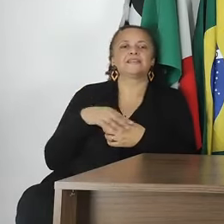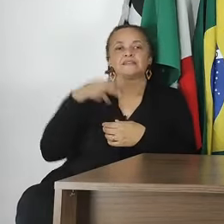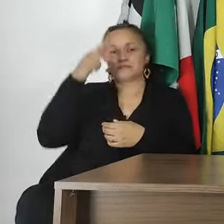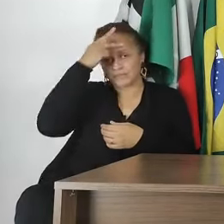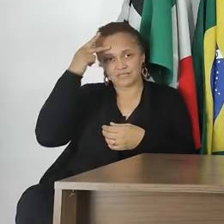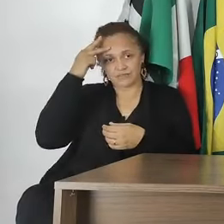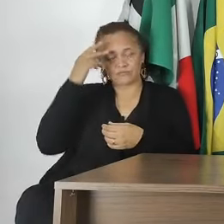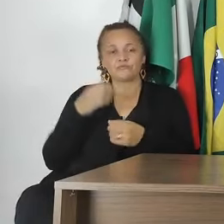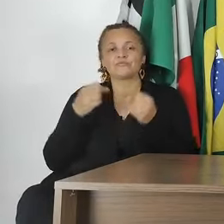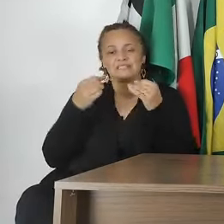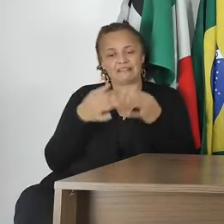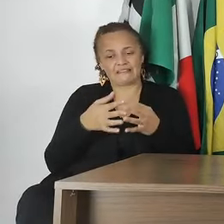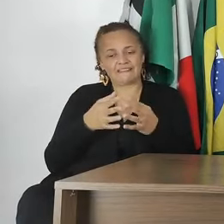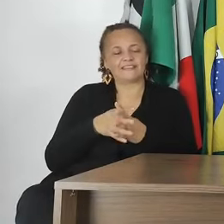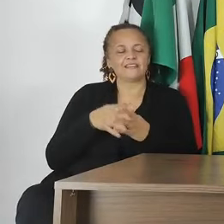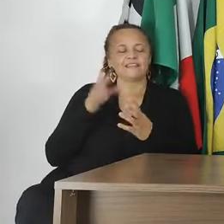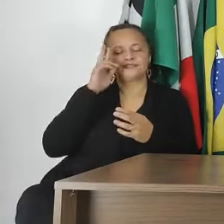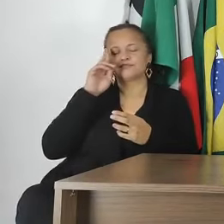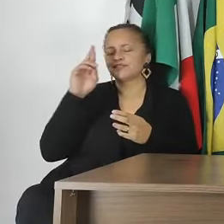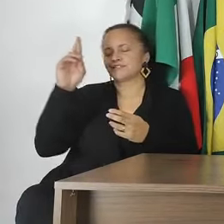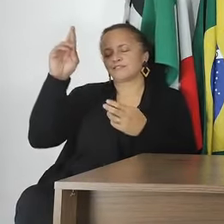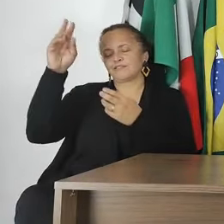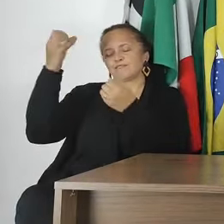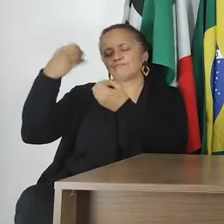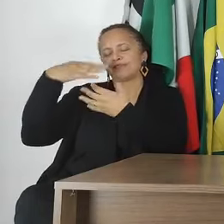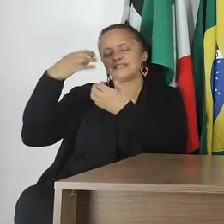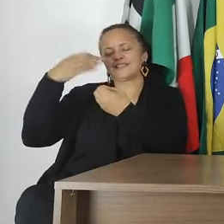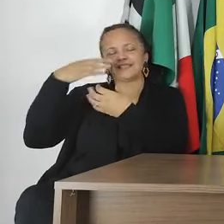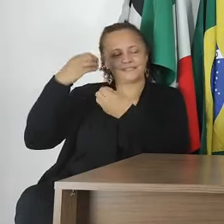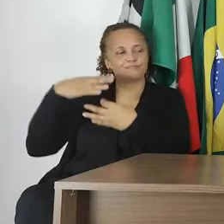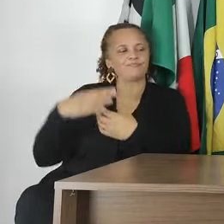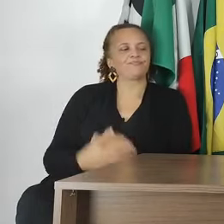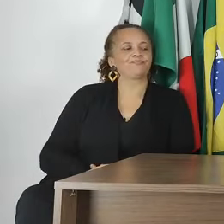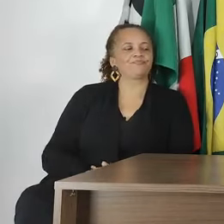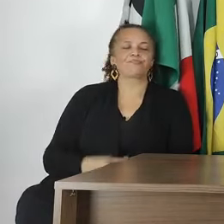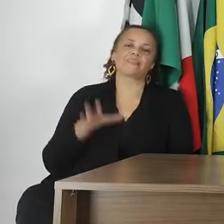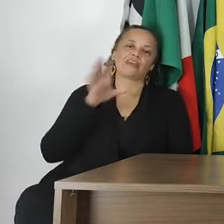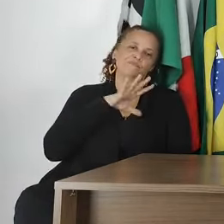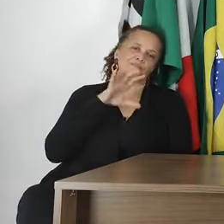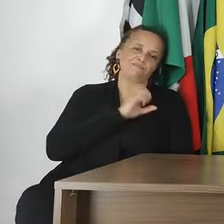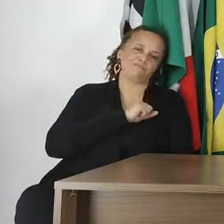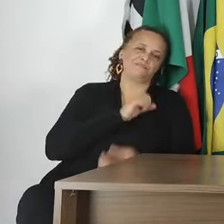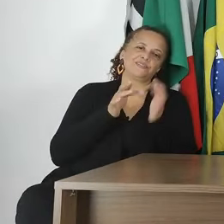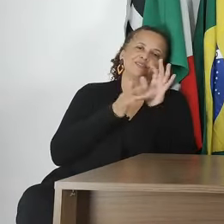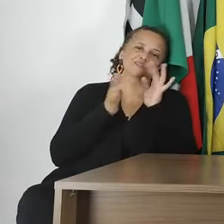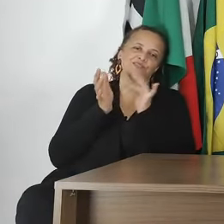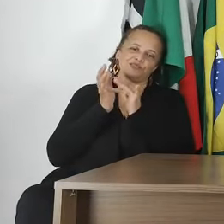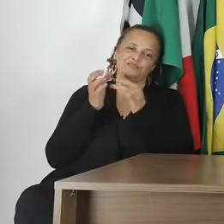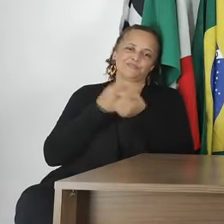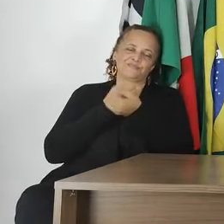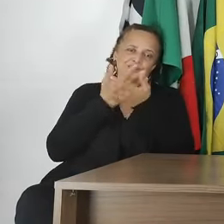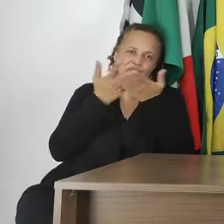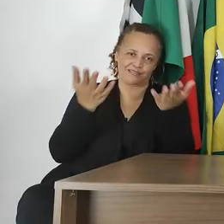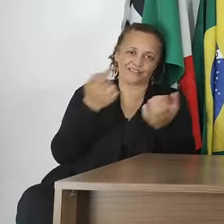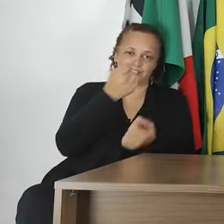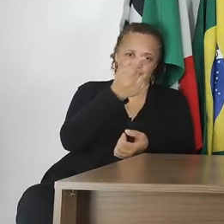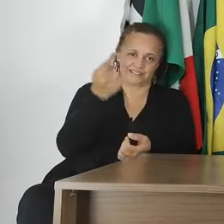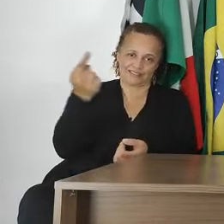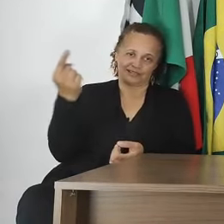tá? E esse amor de Jesus tem que resplandecer na vida de cada um de nós, de cada